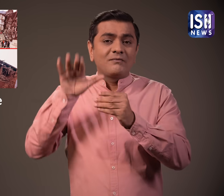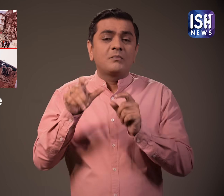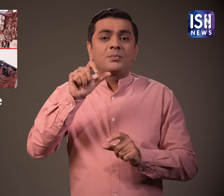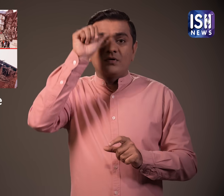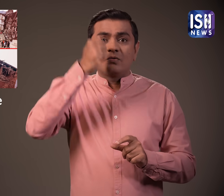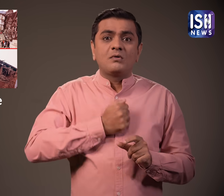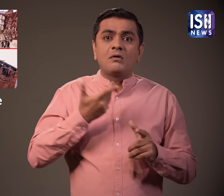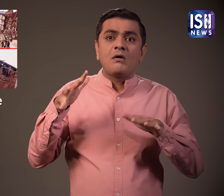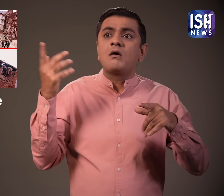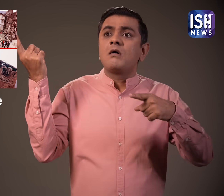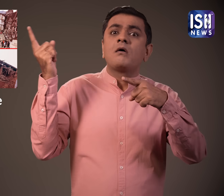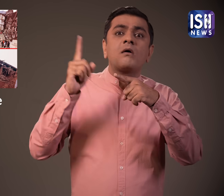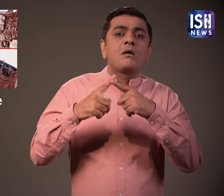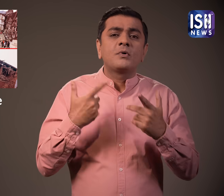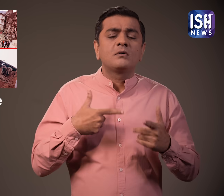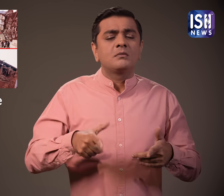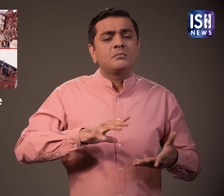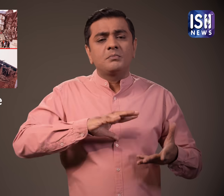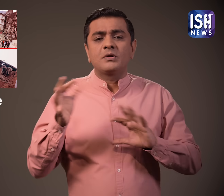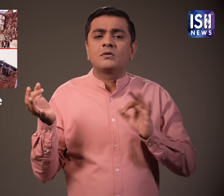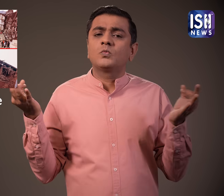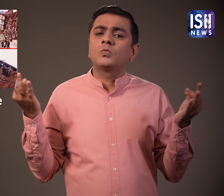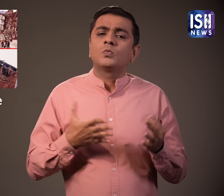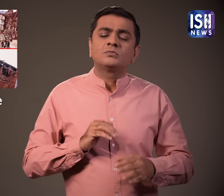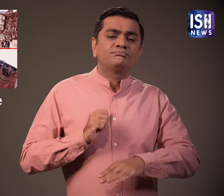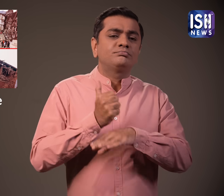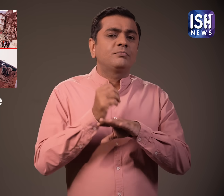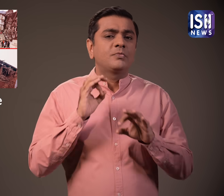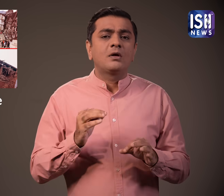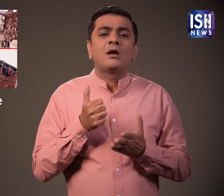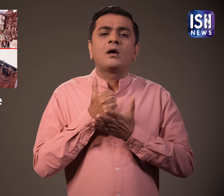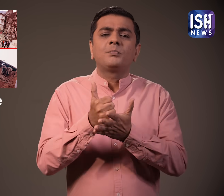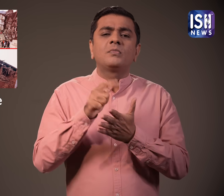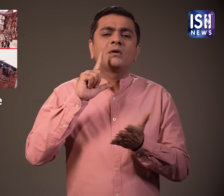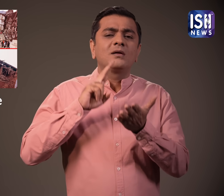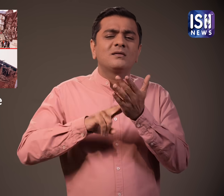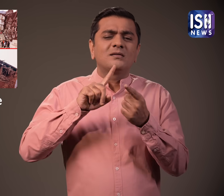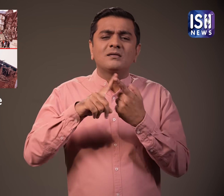ततकाल साहता चाहने वाले भारतियों के लिए एक हेल्पलाइन नमबर भी जारी किया है